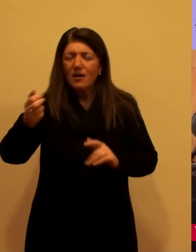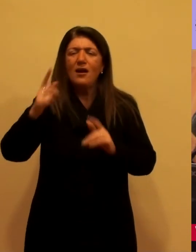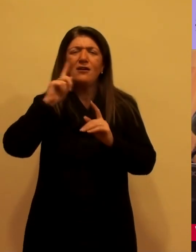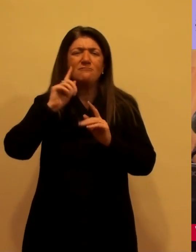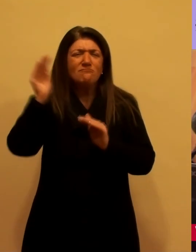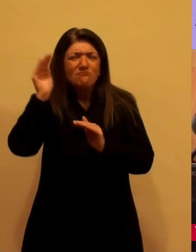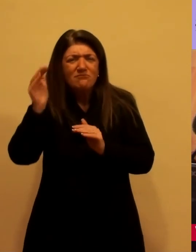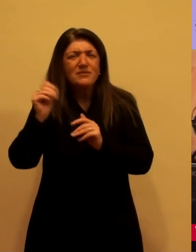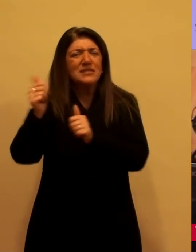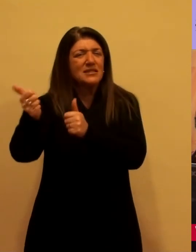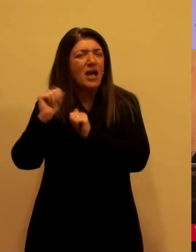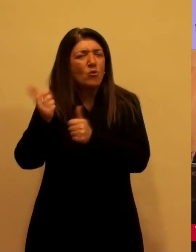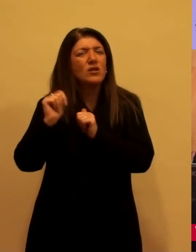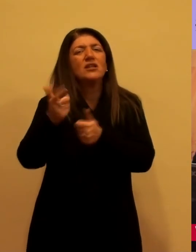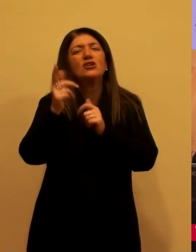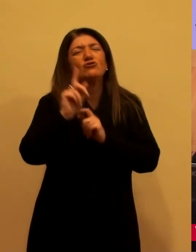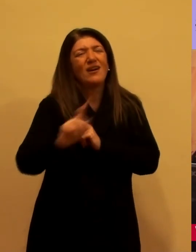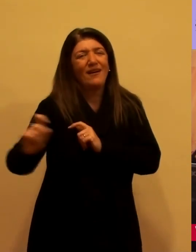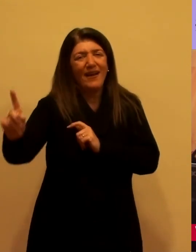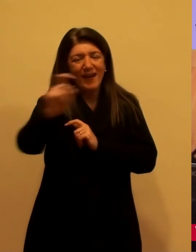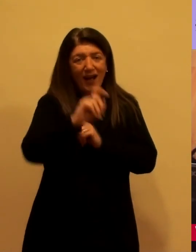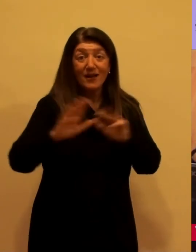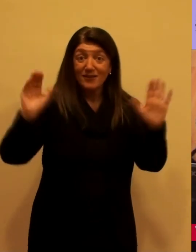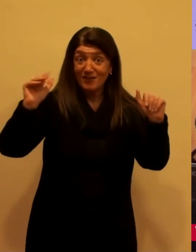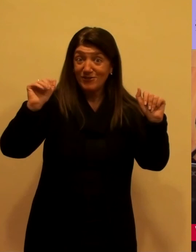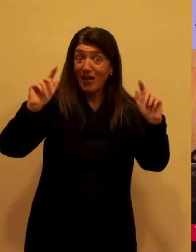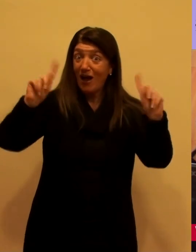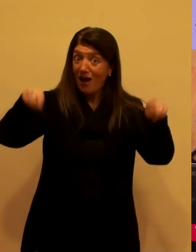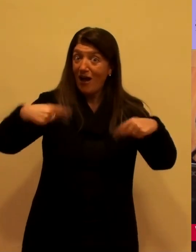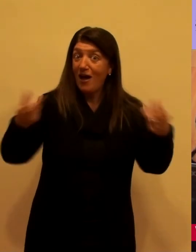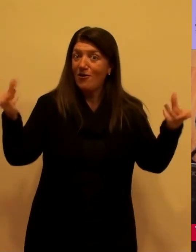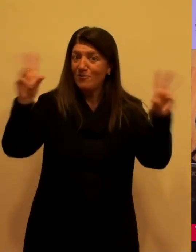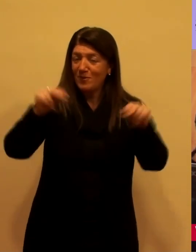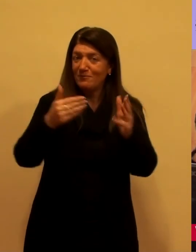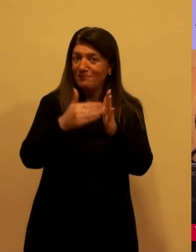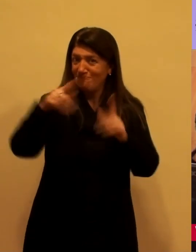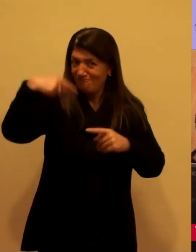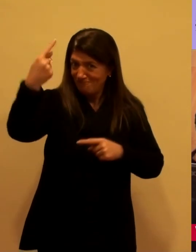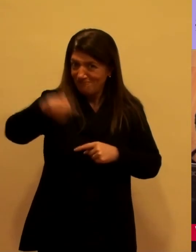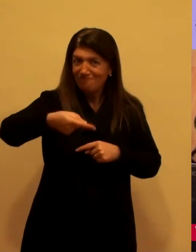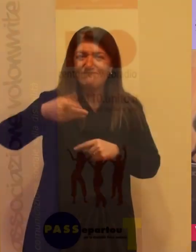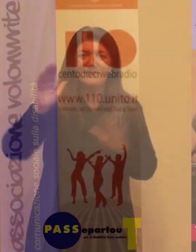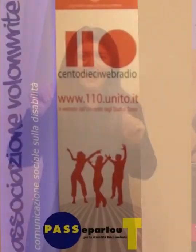seguiteci, cliccate. Ciao a tutti, al prossimo mercoledì. Grazie. Ciao. Ciao.